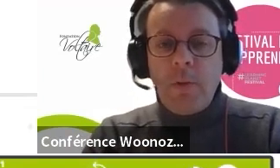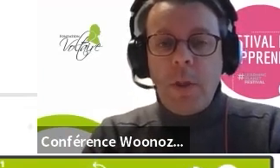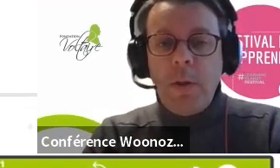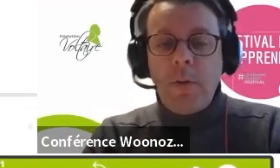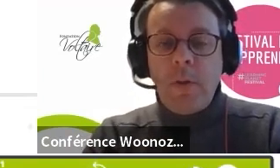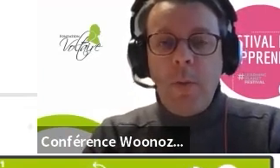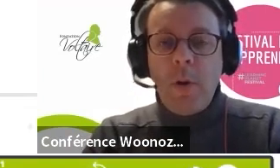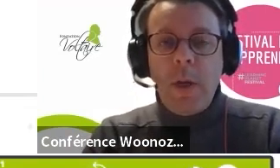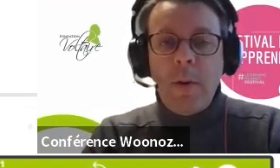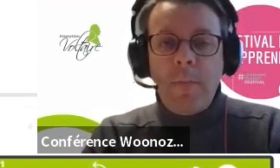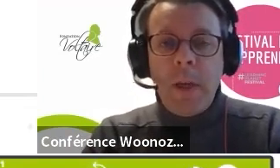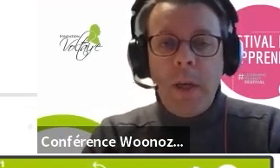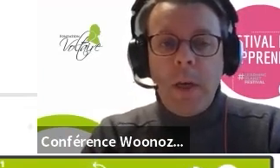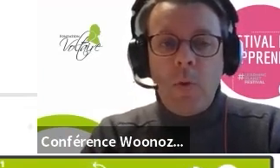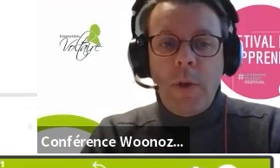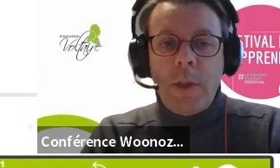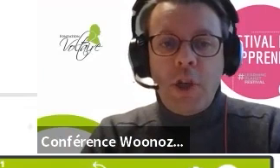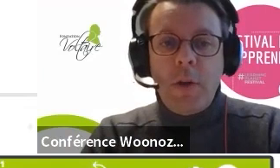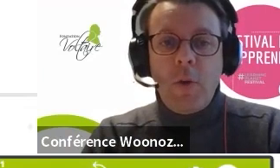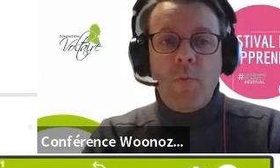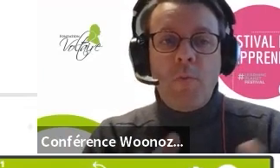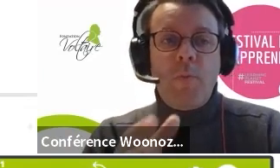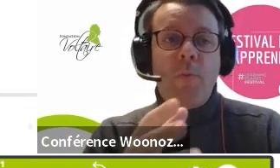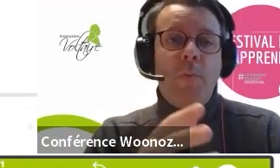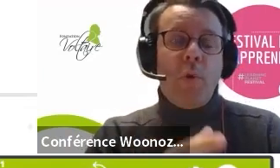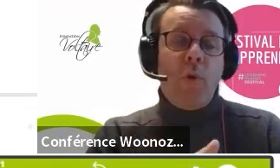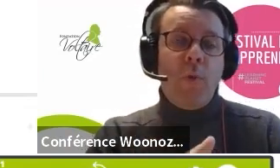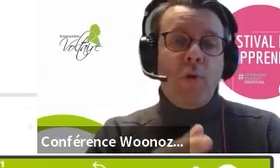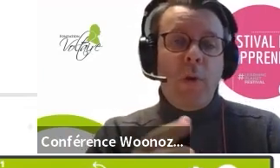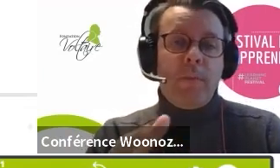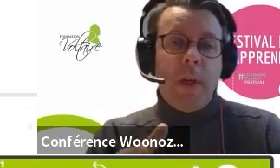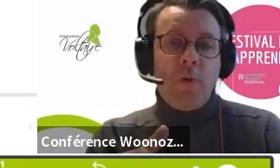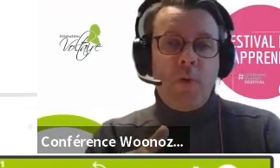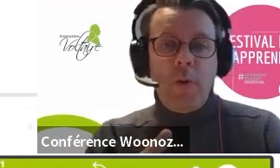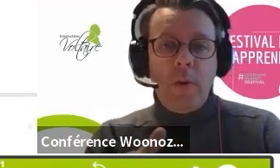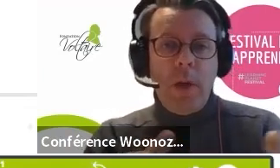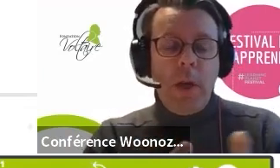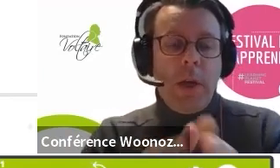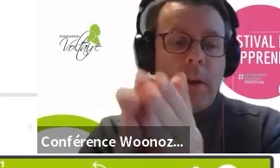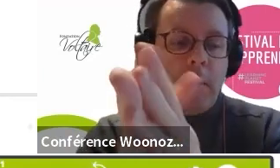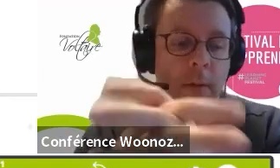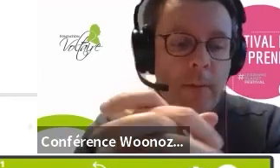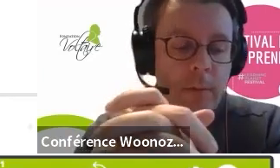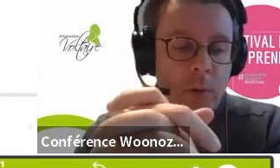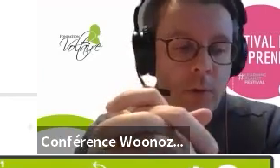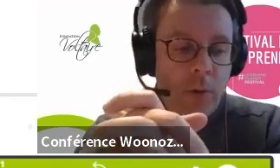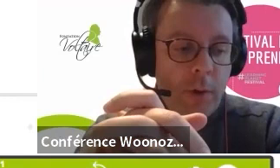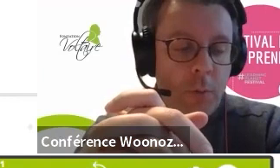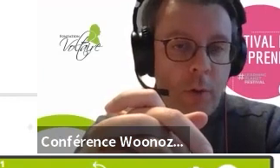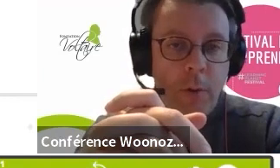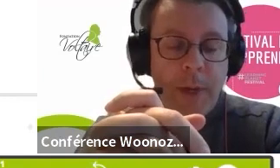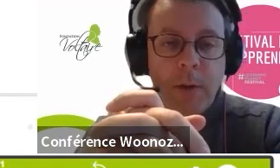simples, intuitifs, abordables, où il s'agit pour 3 modules. Un module